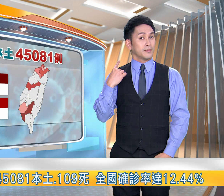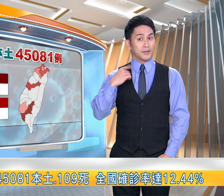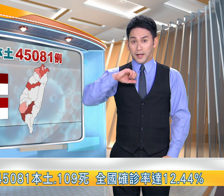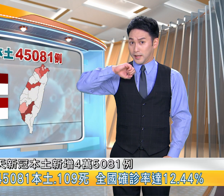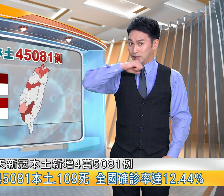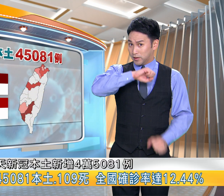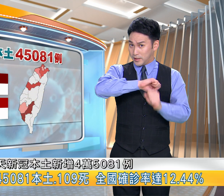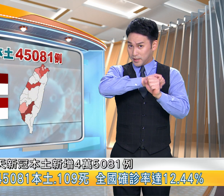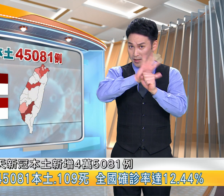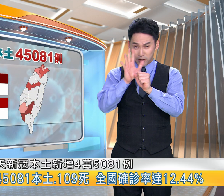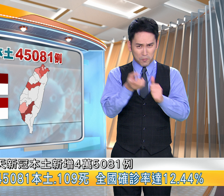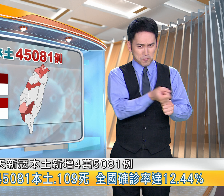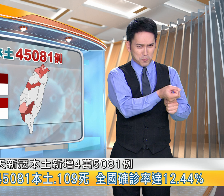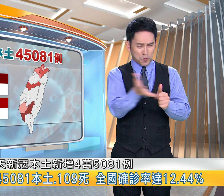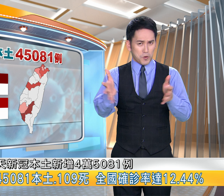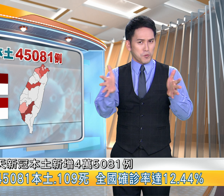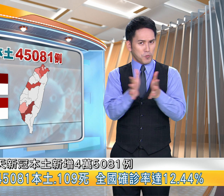昨天新冠本土新增了